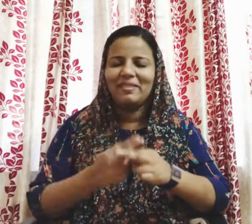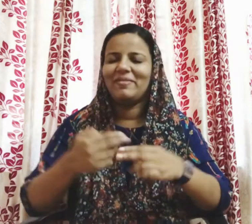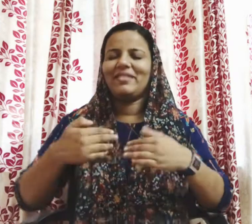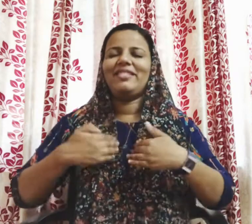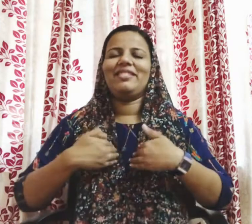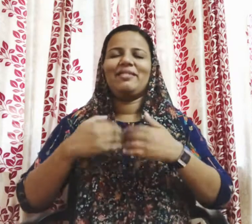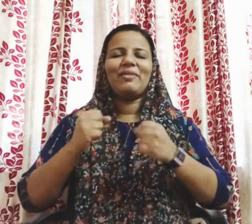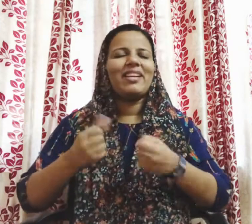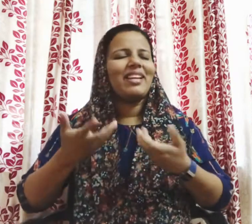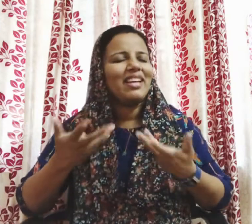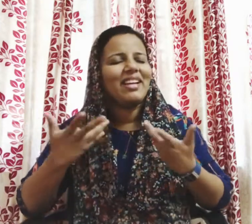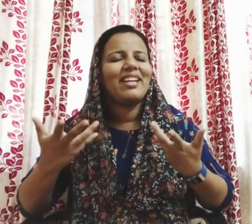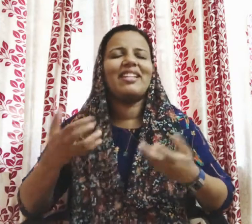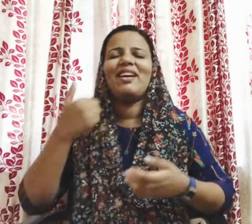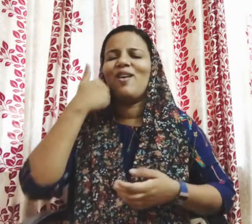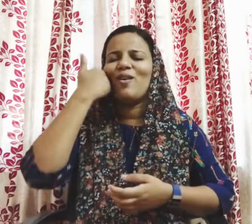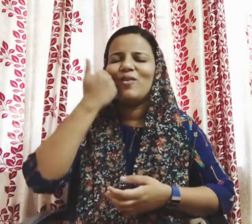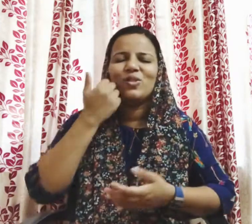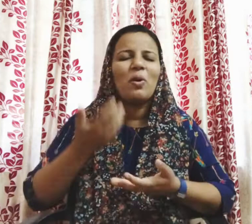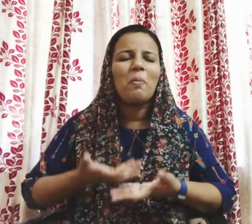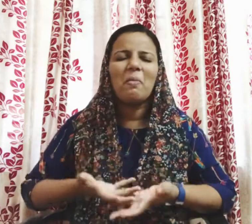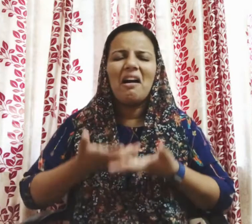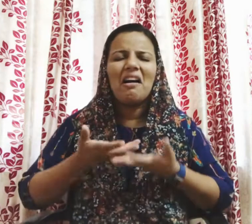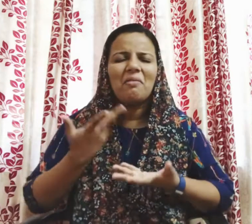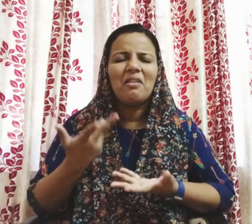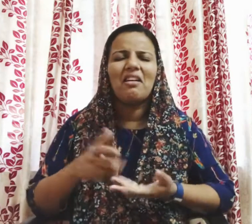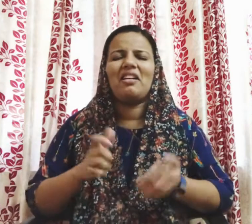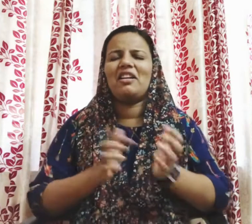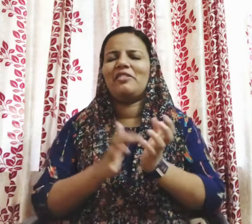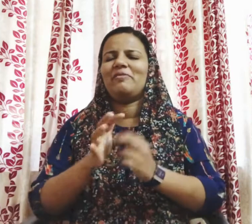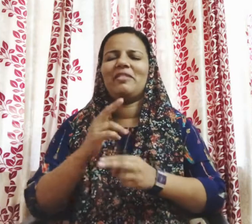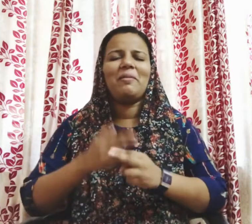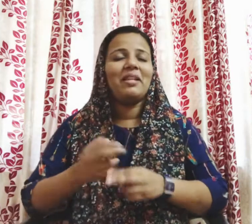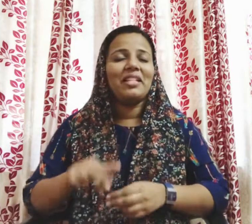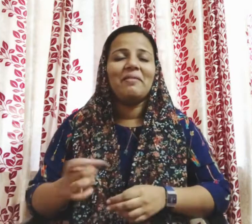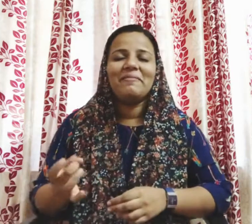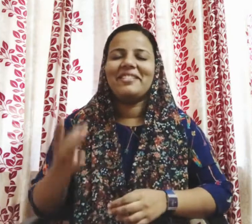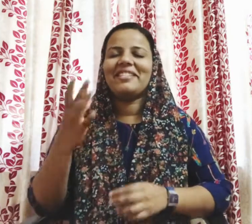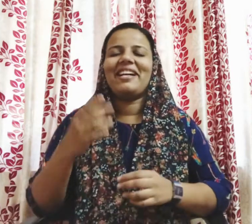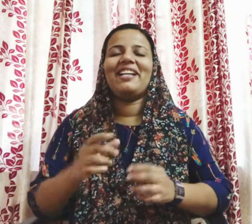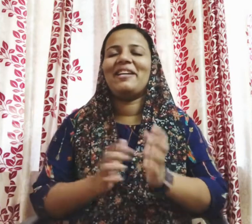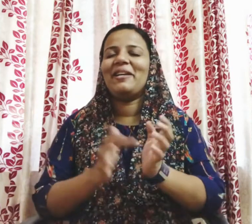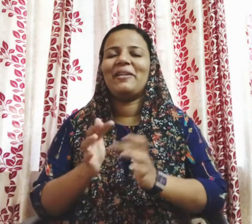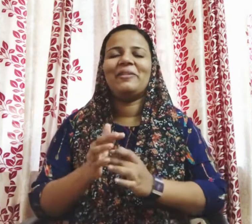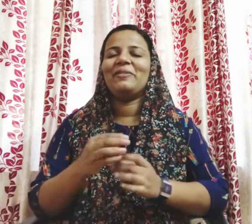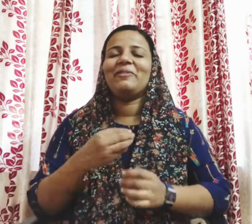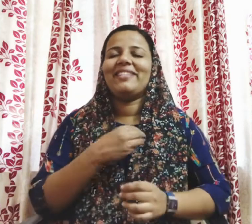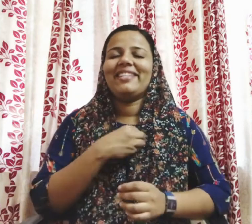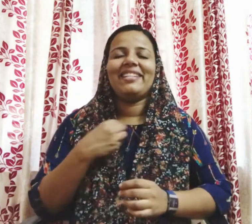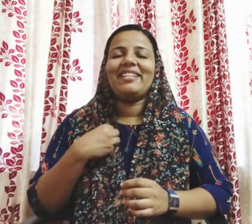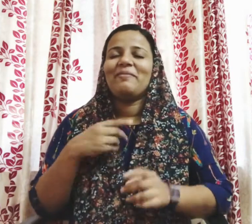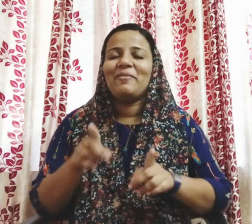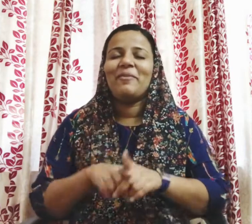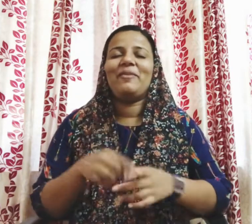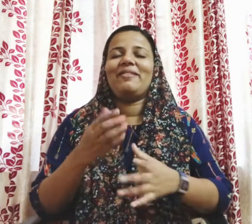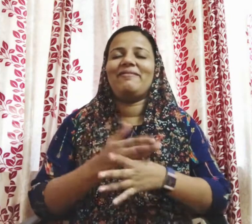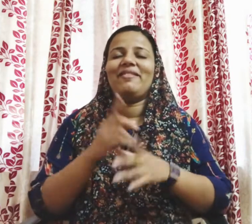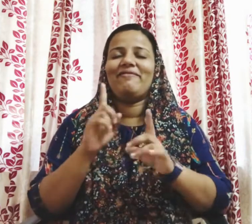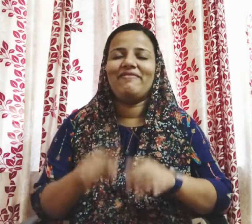നാമത്തിൽ സൗഖ്യമാകട്ടെ. ഏത് തരത്തിലുള്ള രോഗത്താൽ ഭാരപ്പെടുന്നുവെങ്കിലും ഇന്ന് പകൽക്കാലം സൗഖ്യമാക്കുന്ന യേശുവിൻ്റെ കരം മേൻ തൻ്റെ കുഞ്ഞുങ്ങളുടെ മേൽ